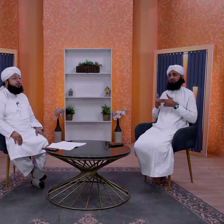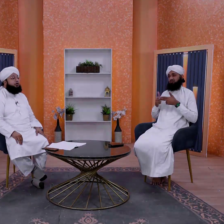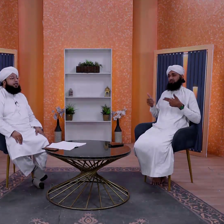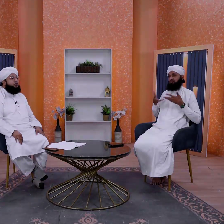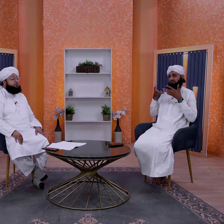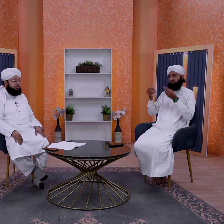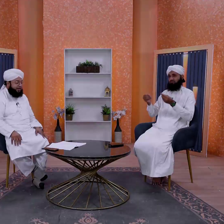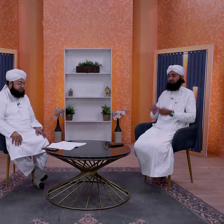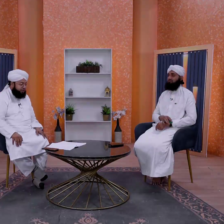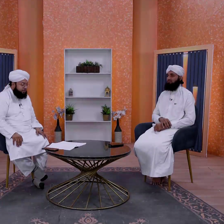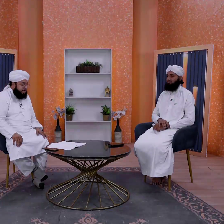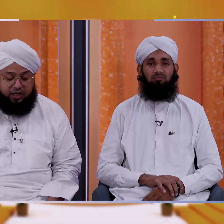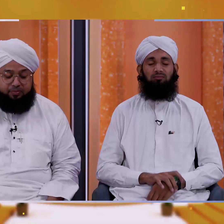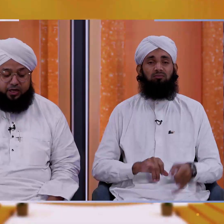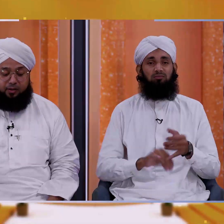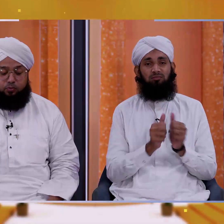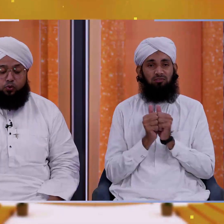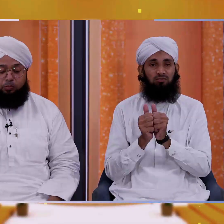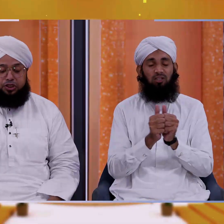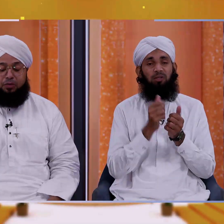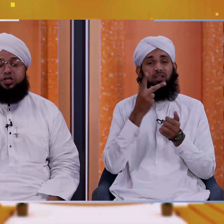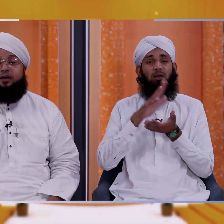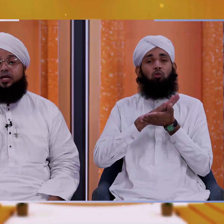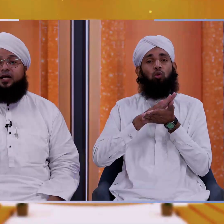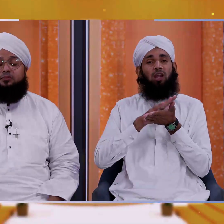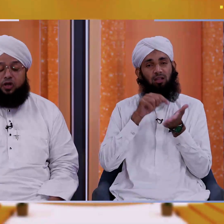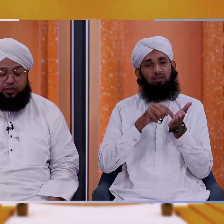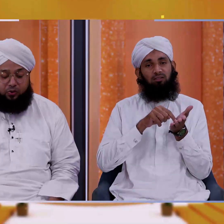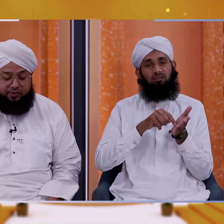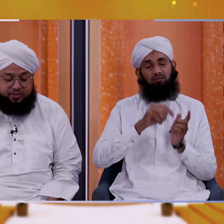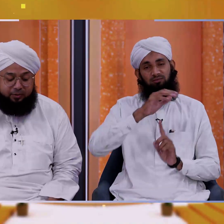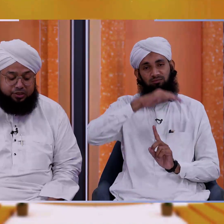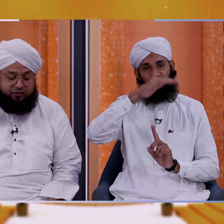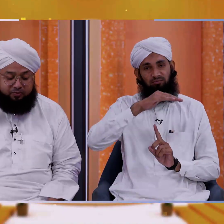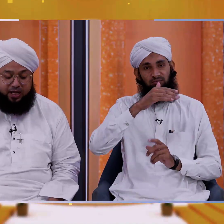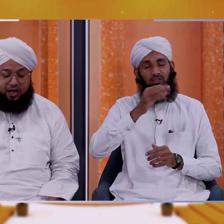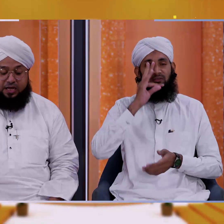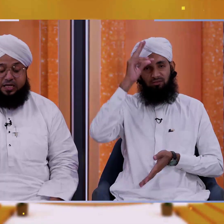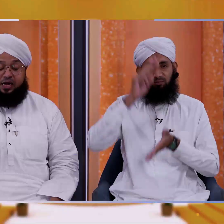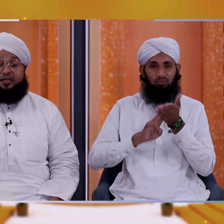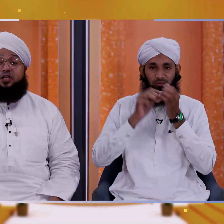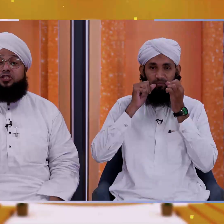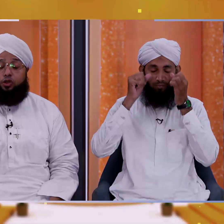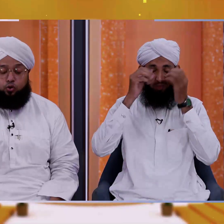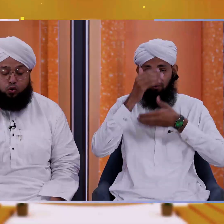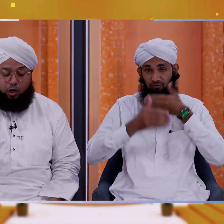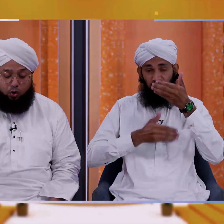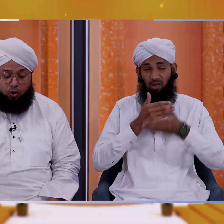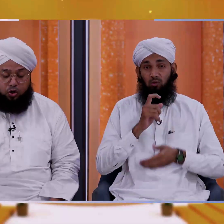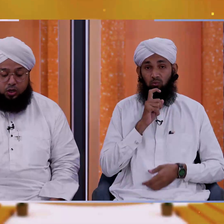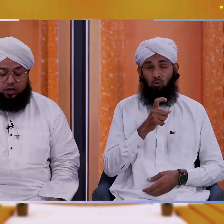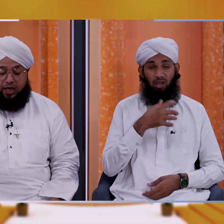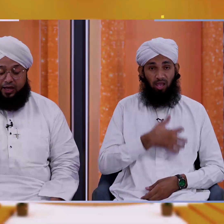ہریرہ رضی اللہ تعالیٰ عنہ سے روایت ہے کہ نبی اکرم نور مجسم شاہ بنی آدم صلی اللہ علیہ وسلم نے ارشاد فرمایا، حسد